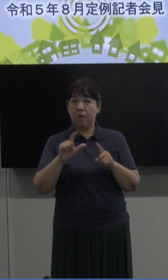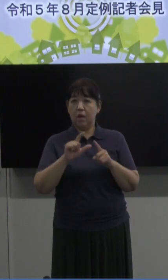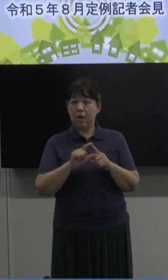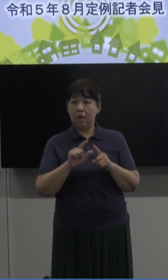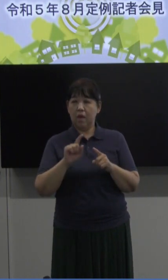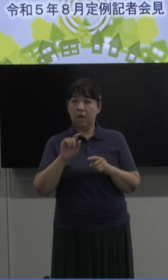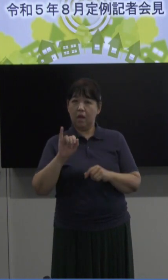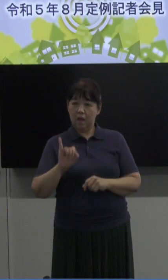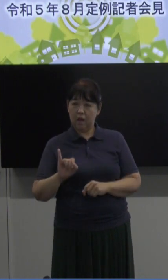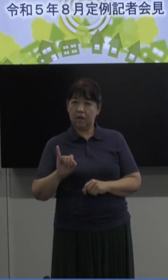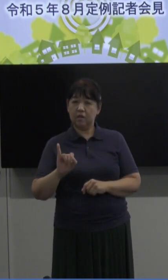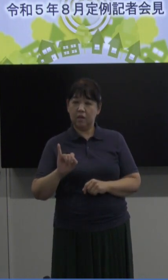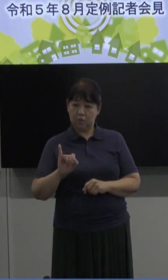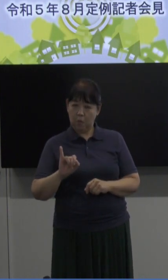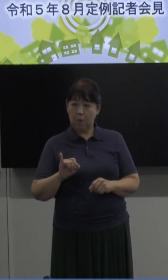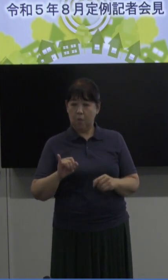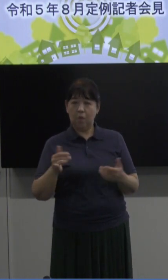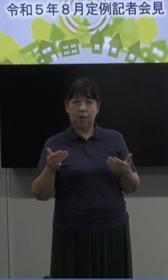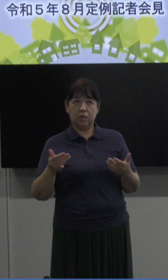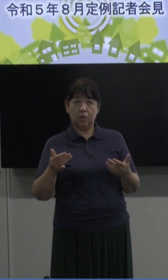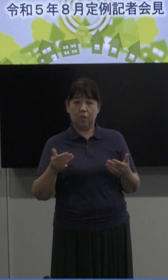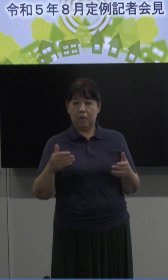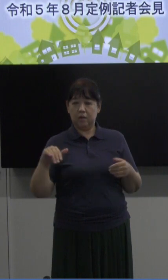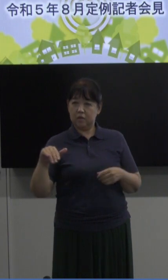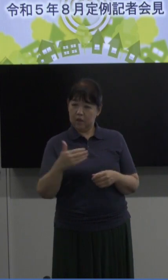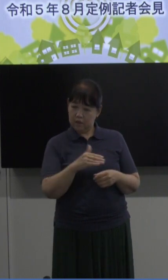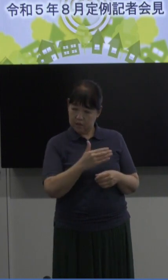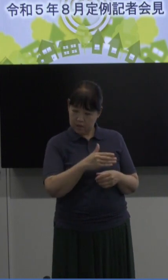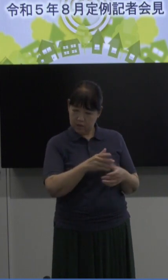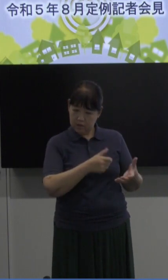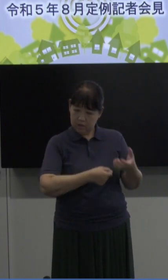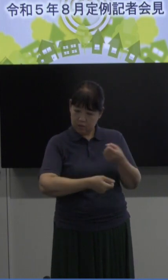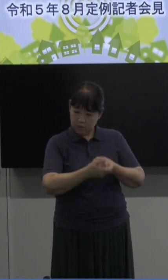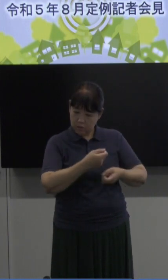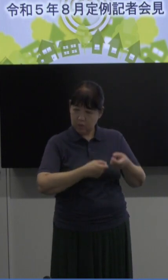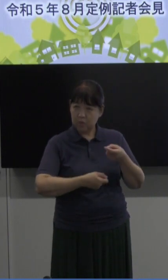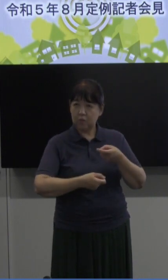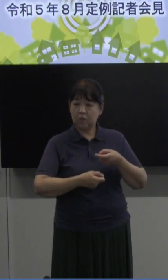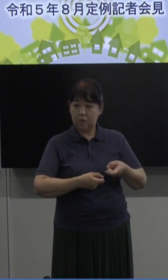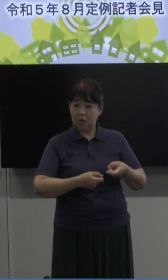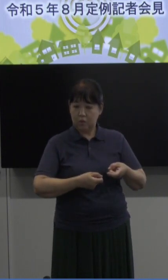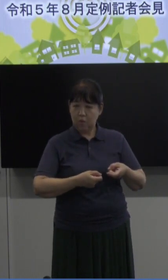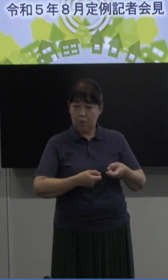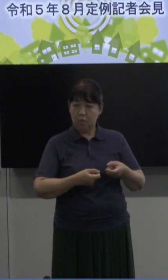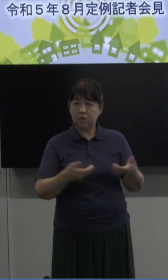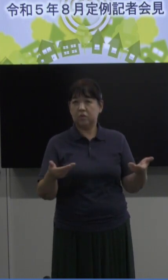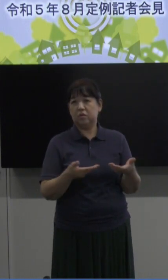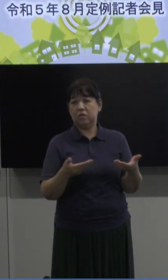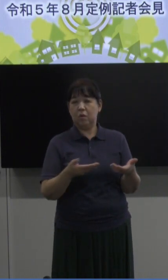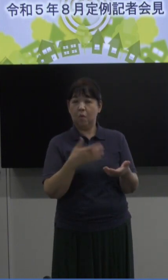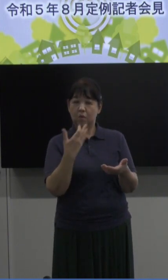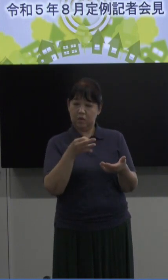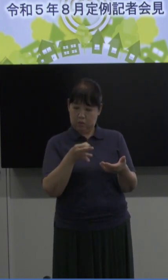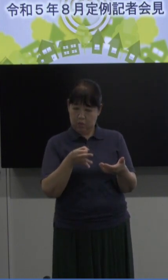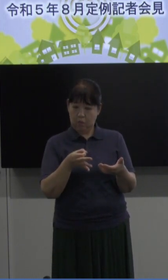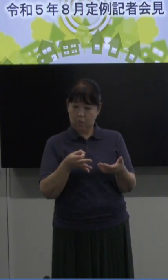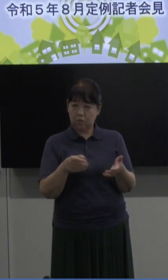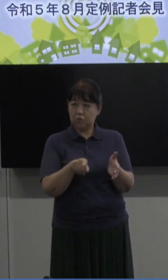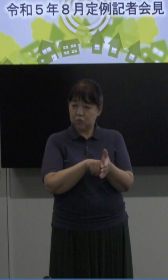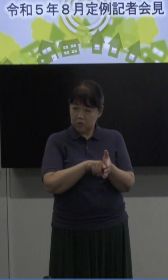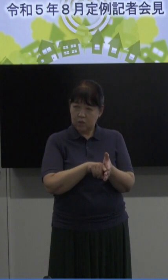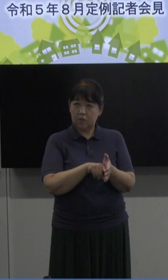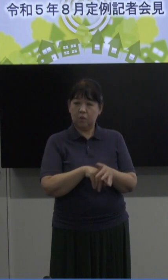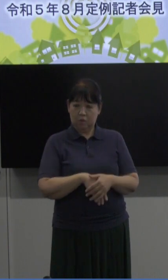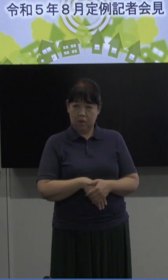ております漁業者への方への補助金を追加いたしたほか、年間を通した宿泊